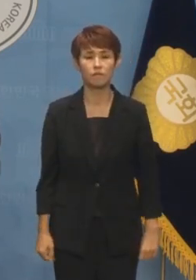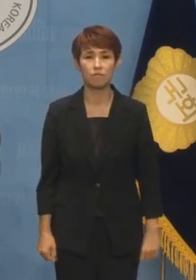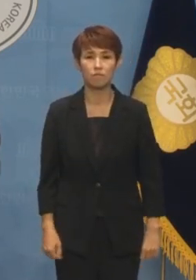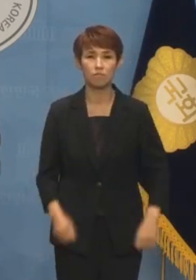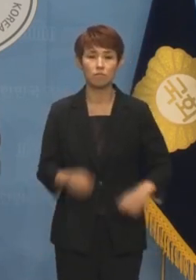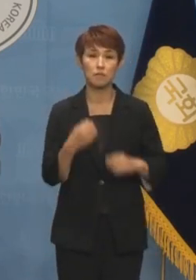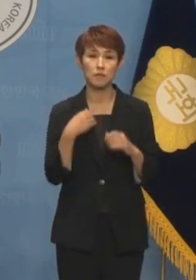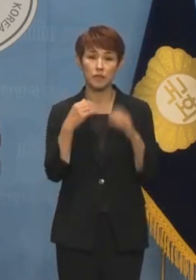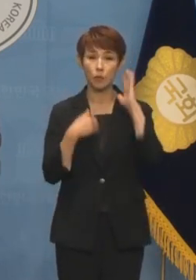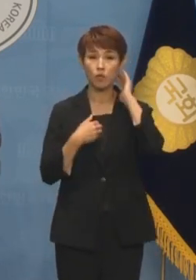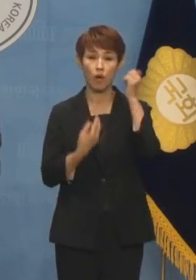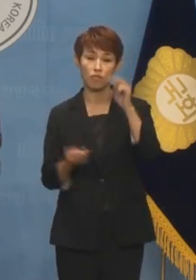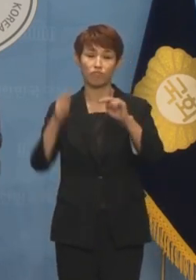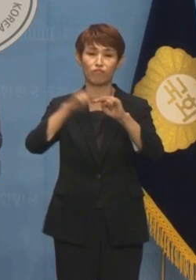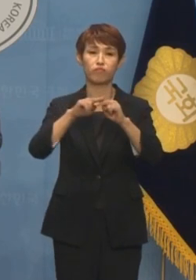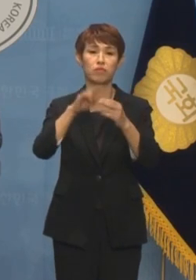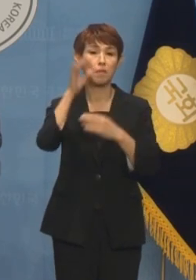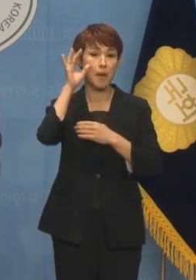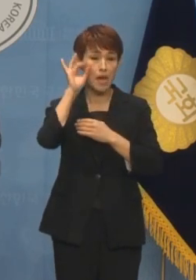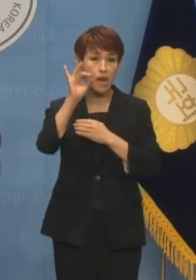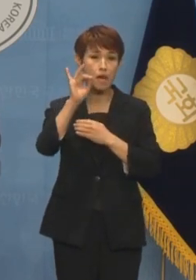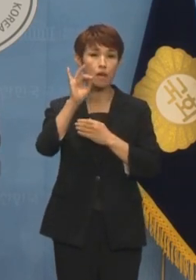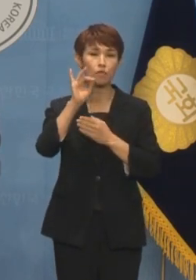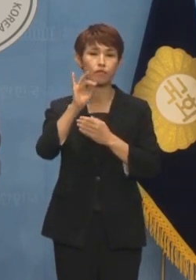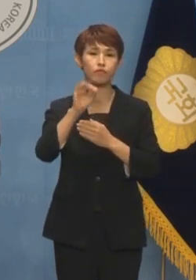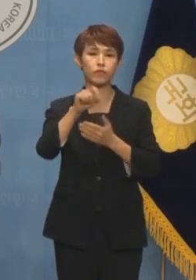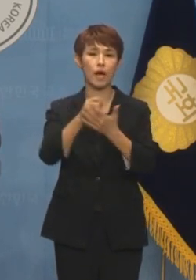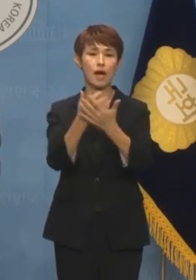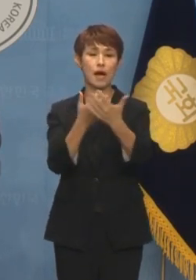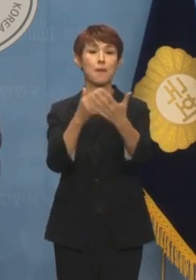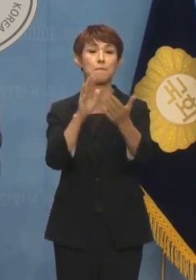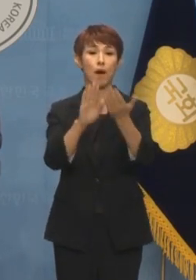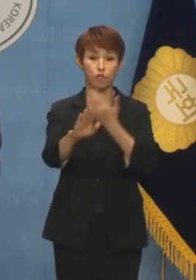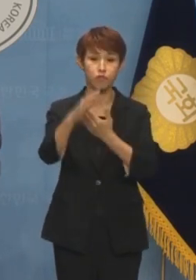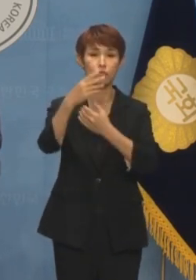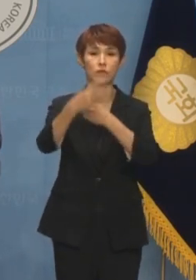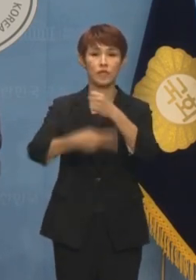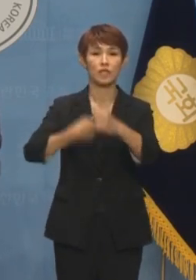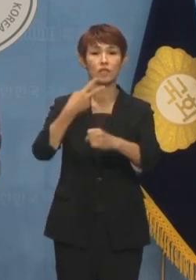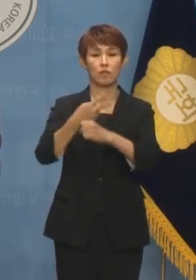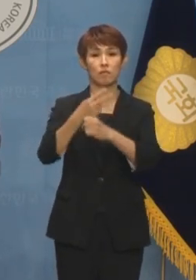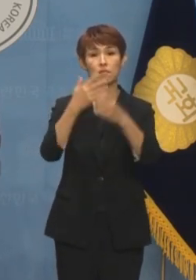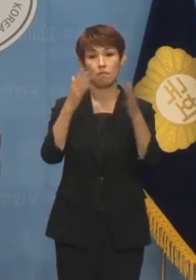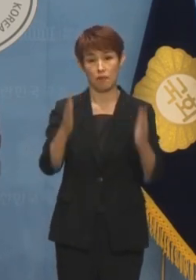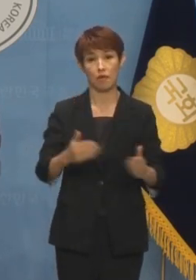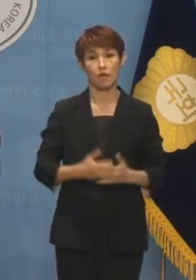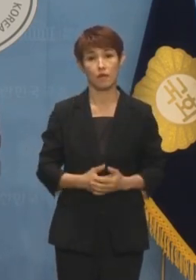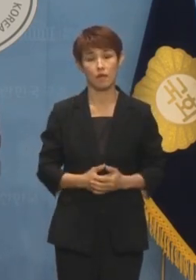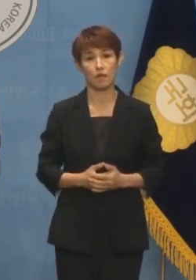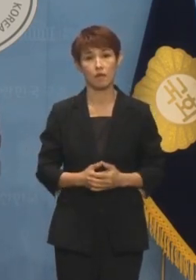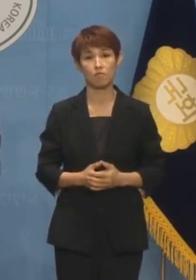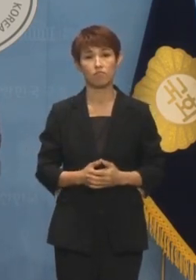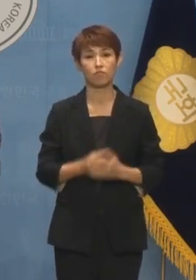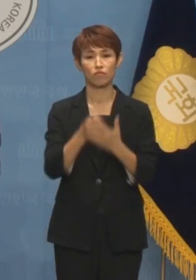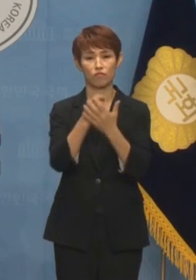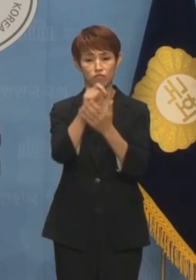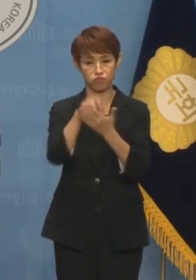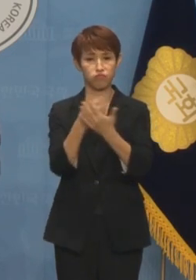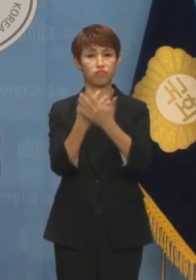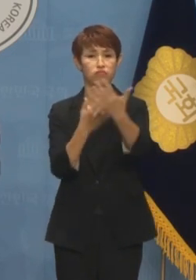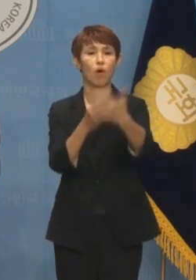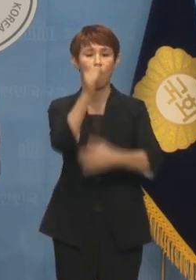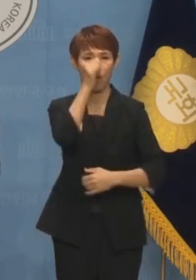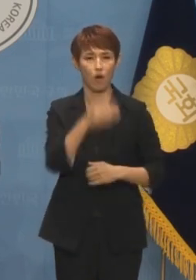취임 100일 기자회견 이후 무려 631일 만에 대통령이 국민 앞에 섰습니다.